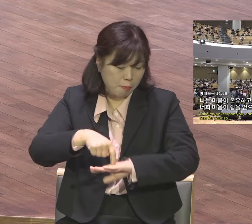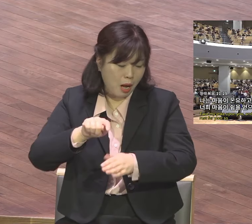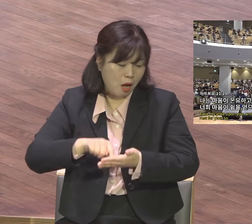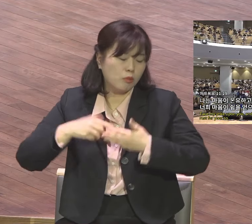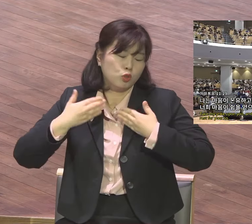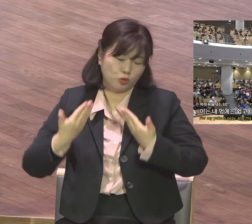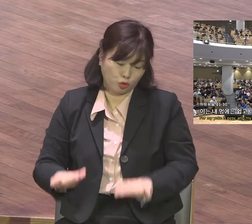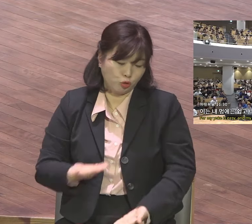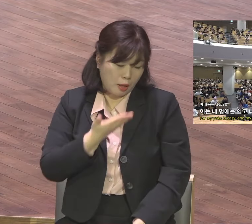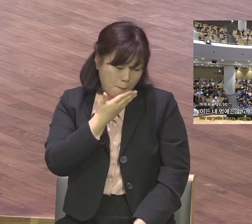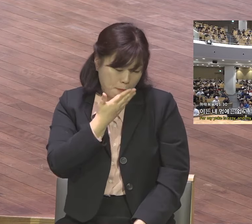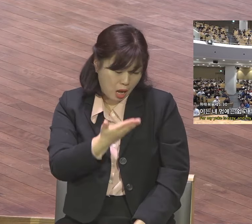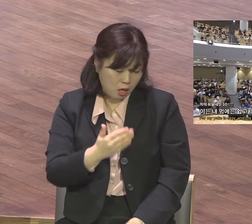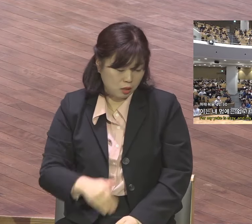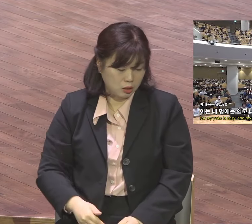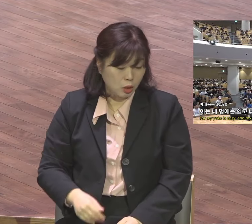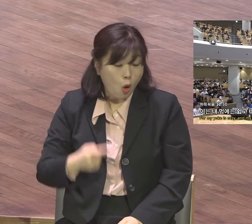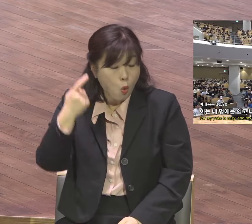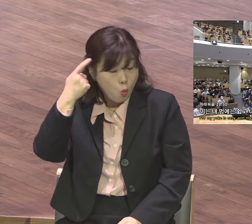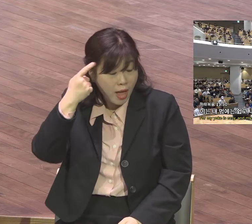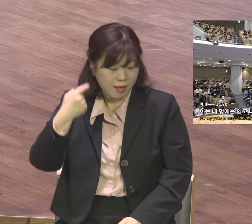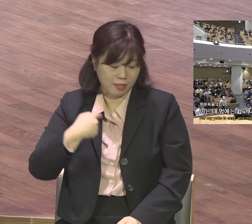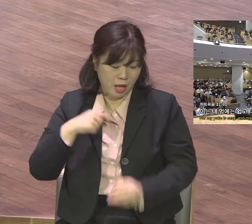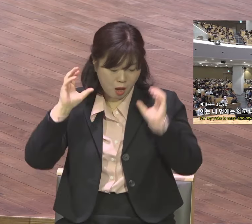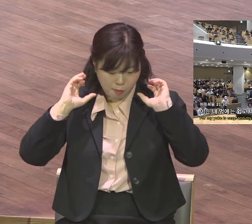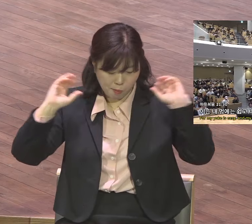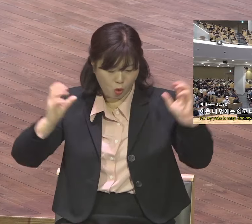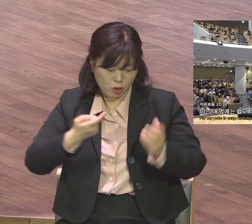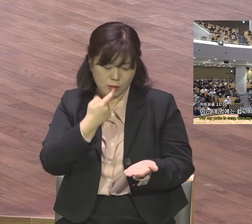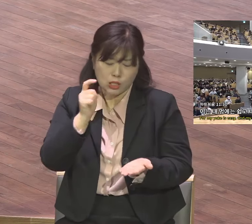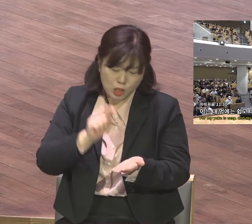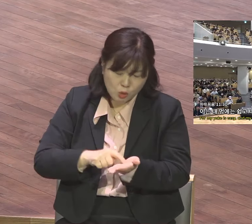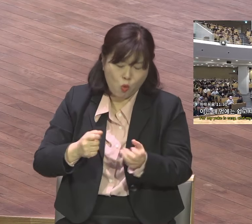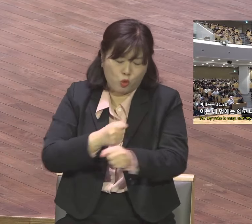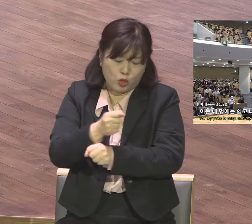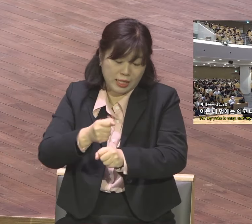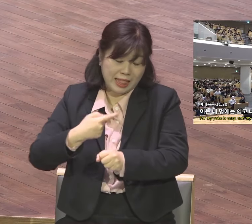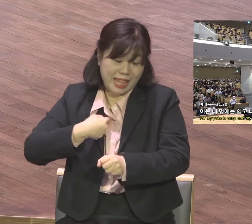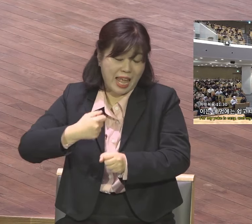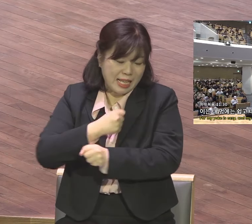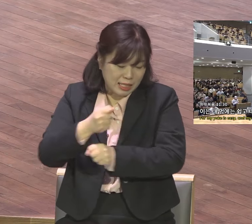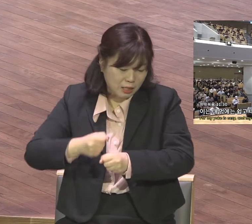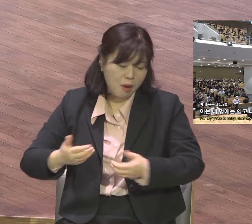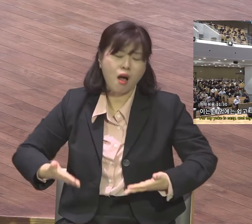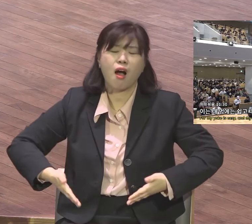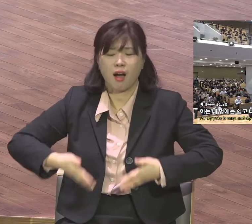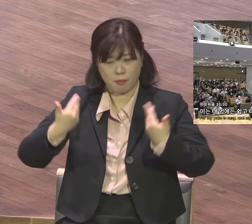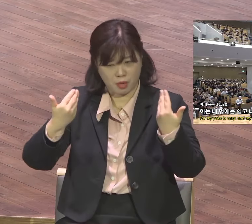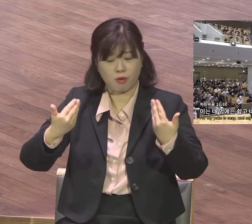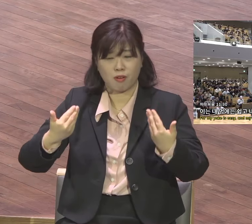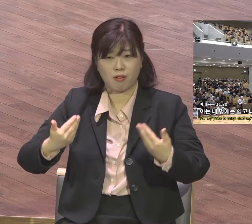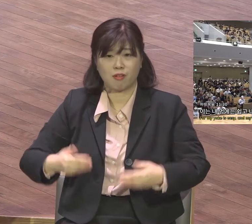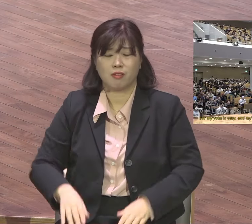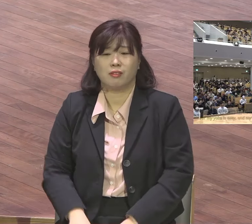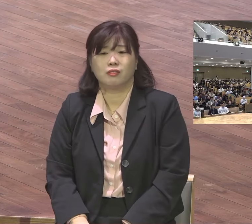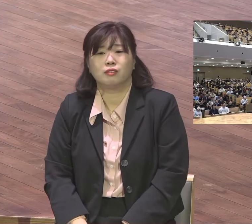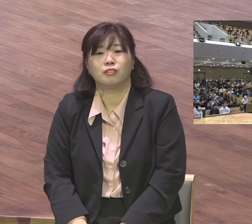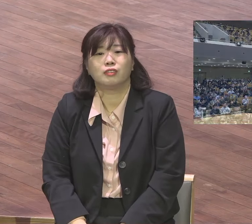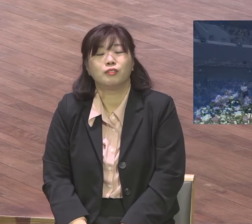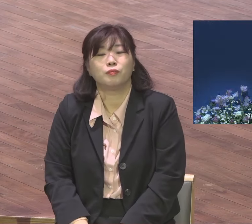마음이 쉼을 얻으리니 이는 내 멍에는 쉽고 내 짐은 가벼움이라 하시니라.